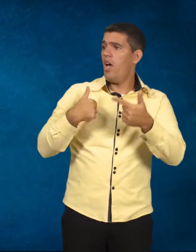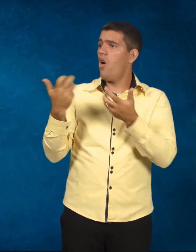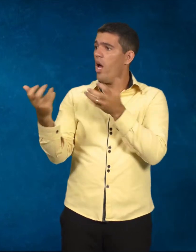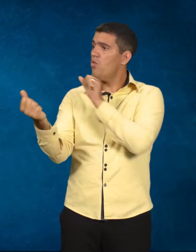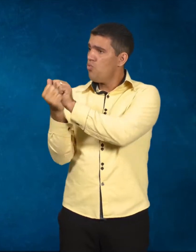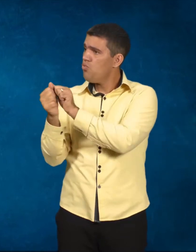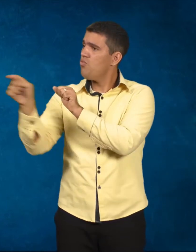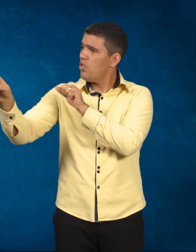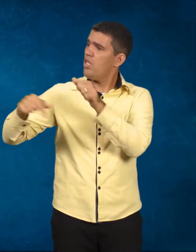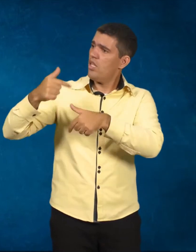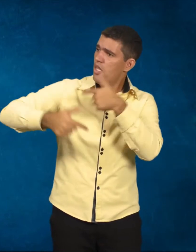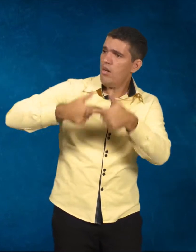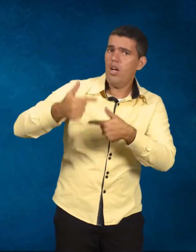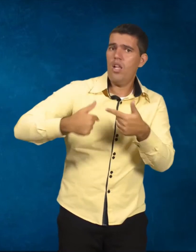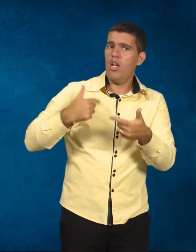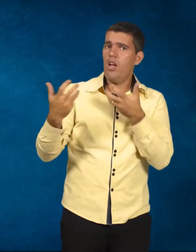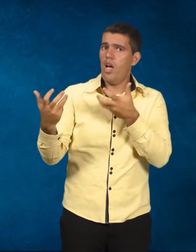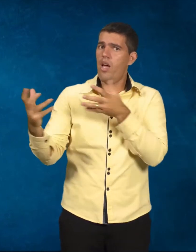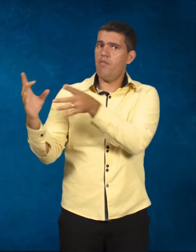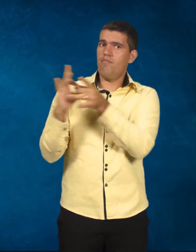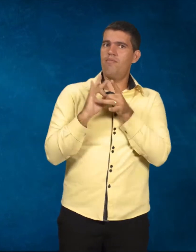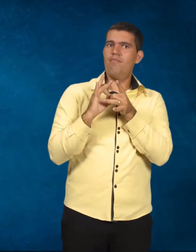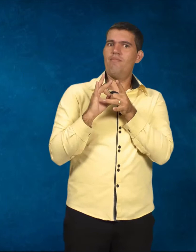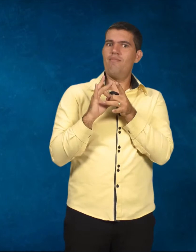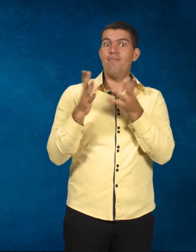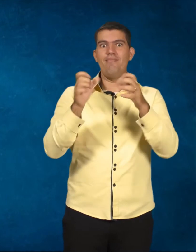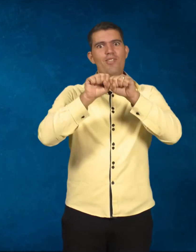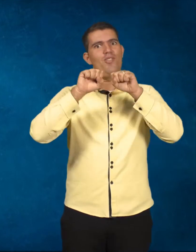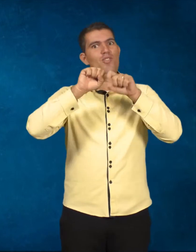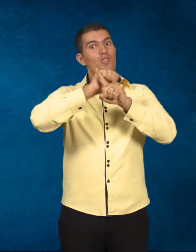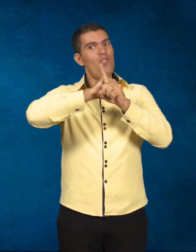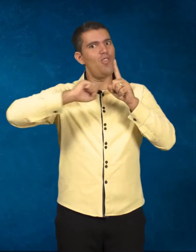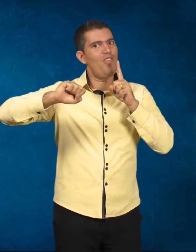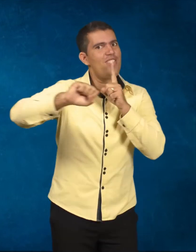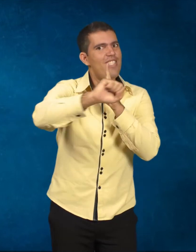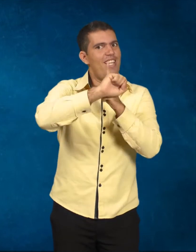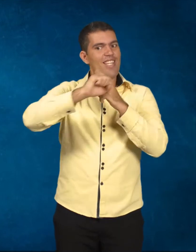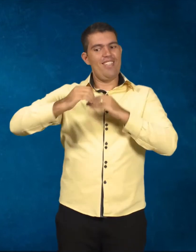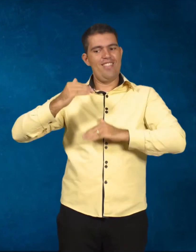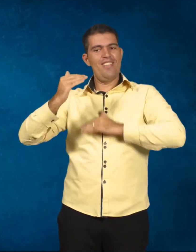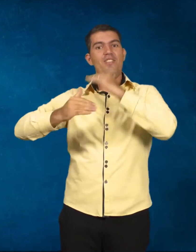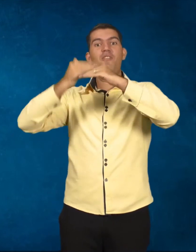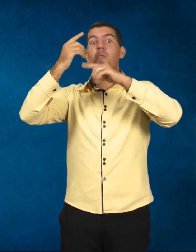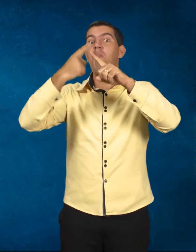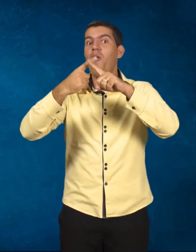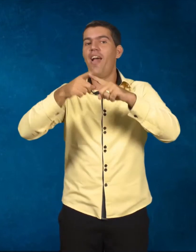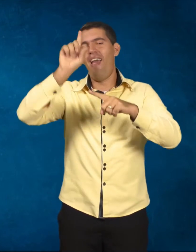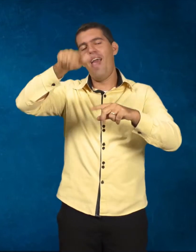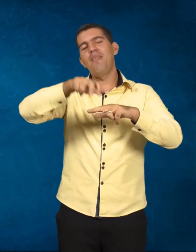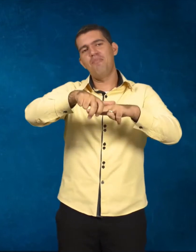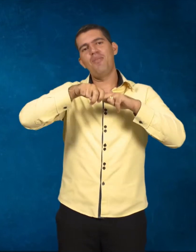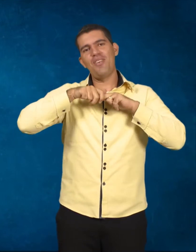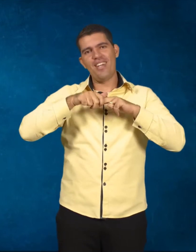outras pessoas. Na visão de Brunner, a sociedade teria se desenvolvido graças a essa necessidade